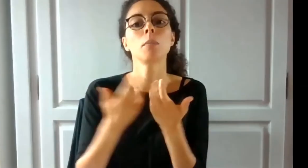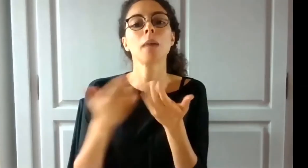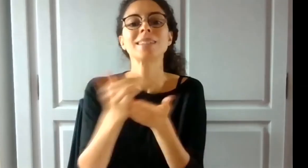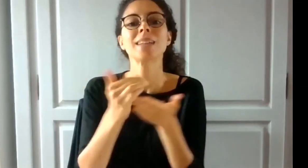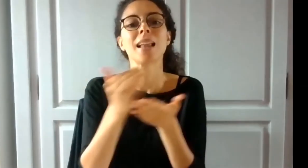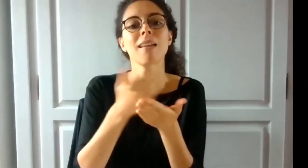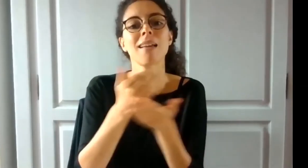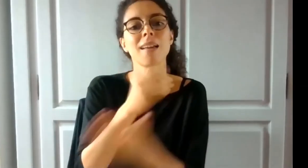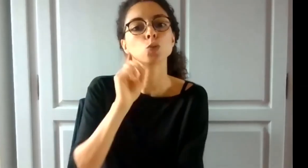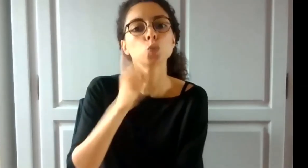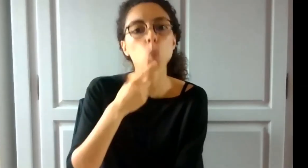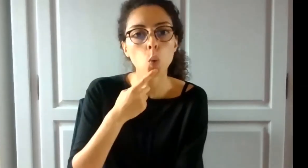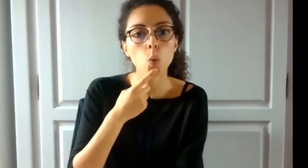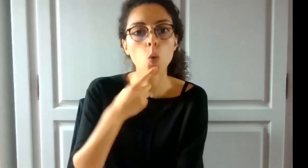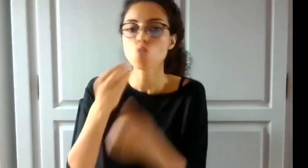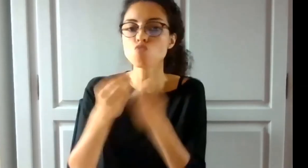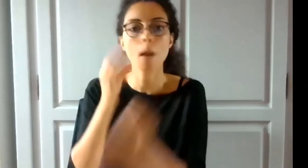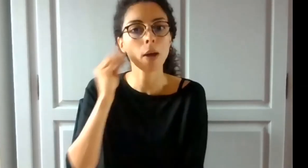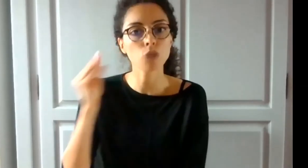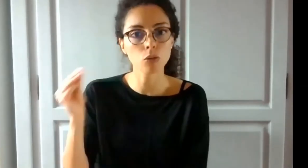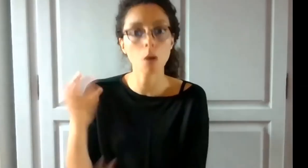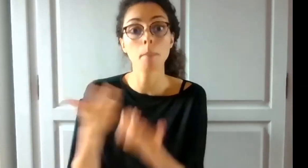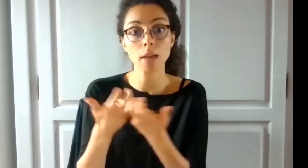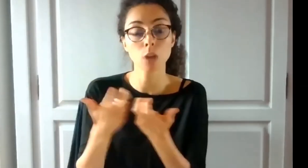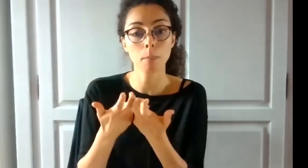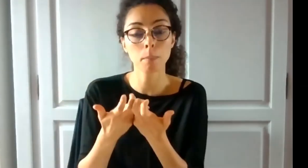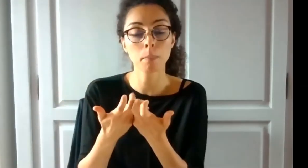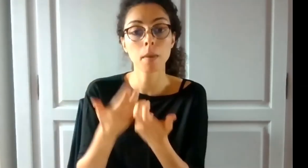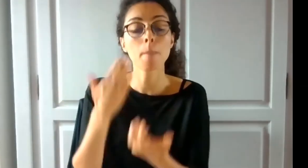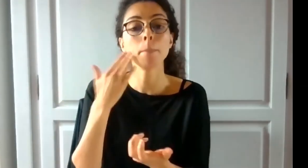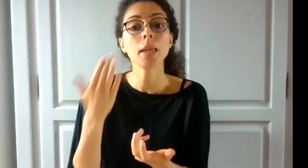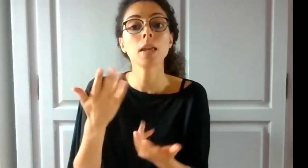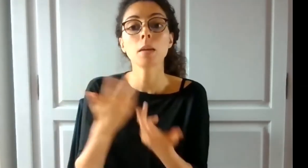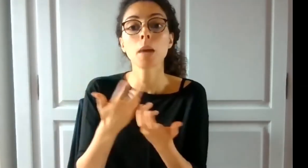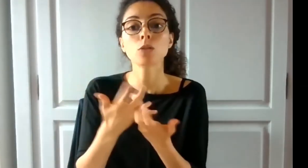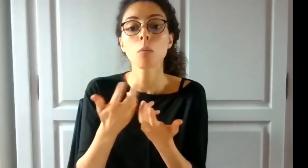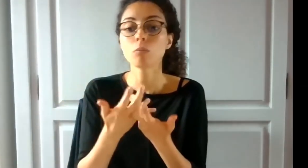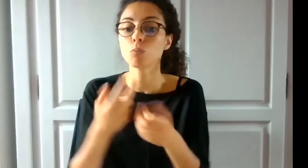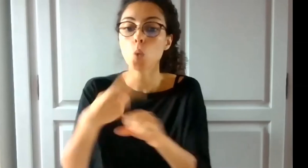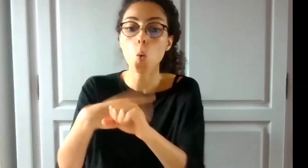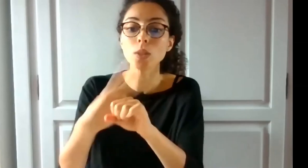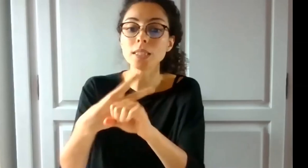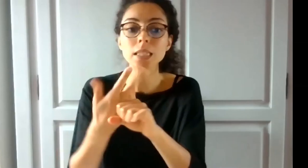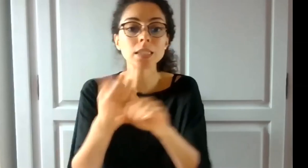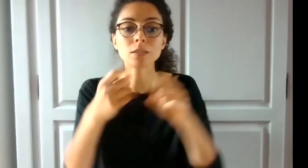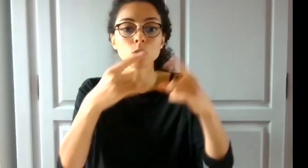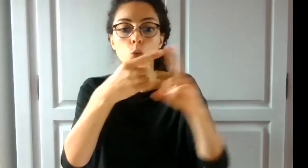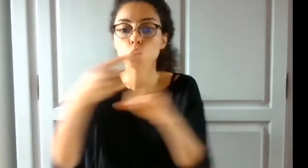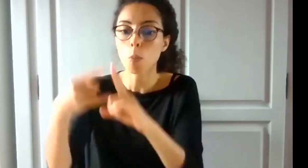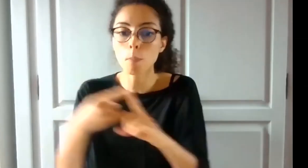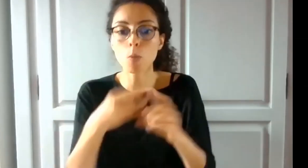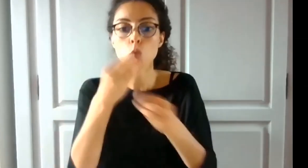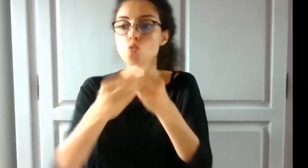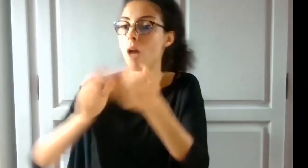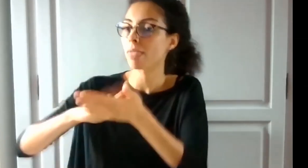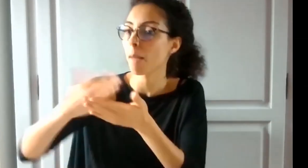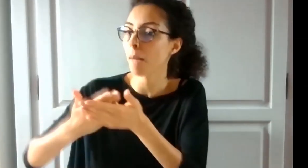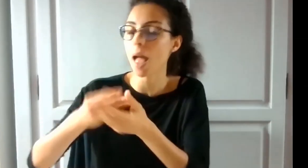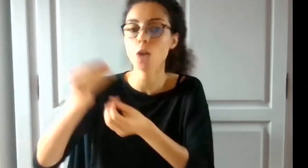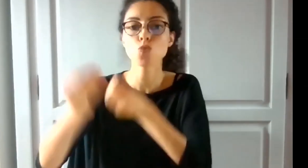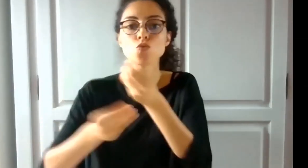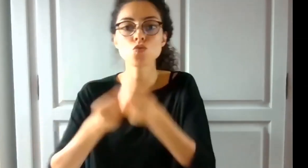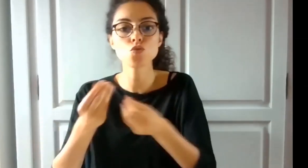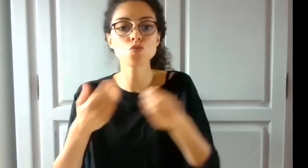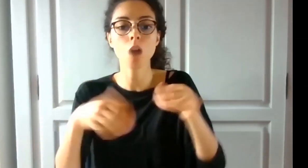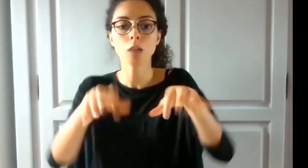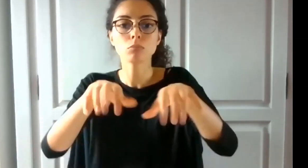sourds ou malentendants. Si les outils qu'on a ce matin avec vous, comme les interprètes, la